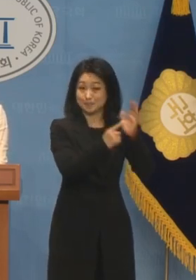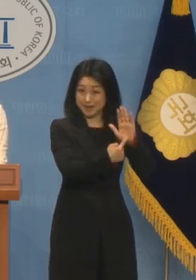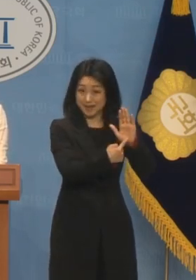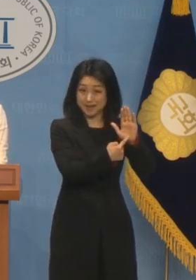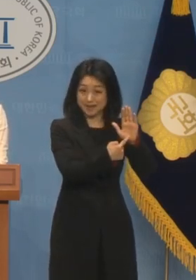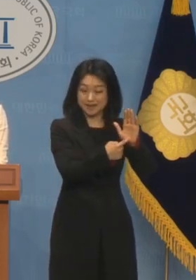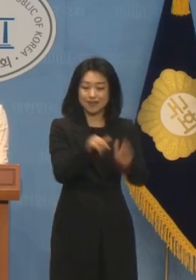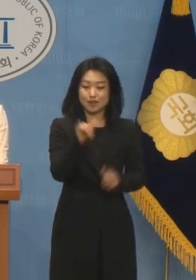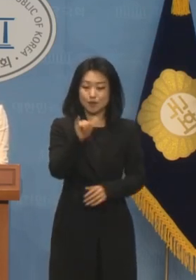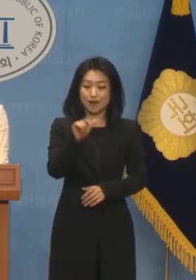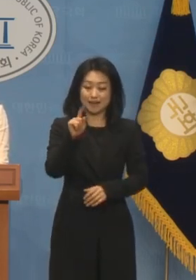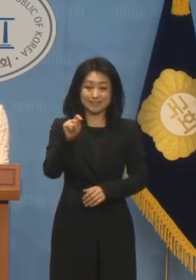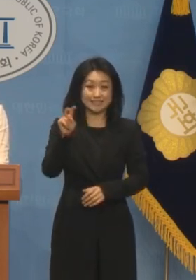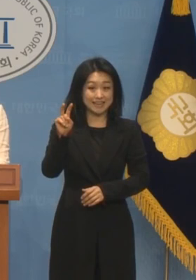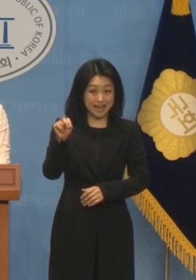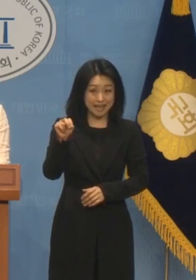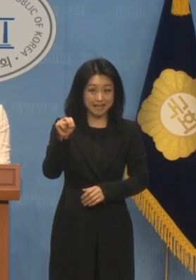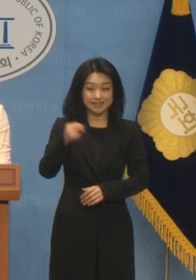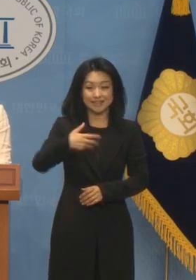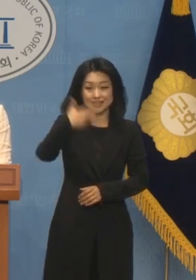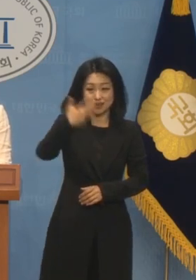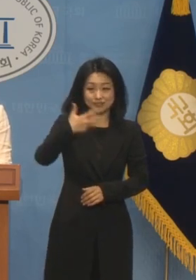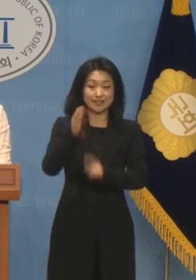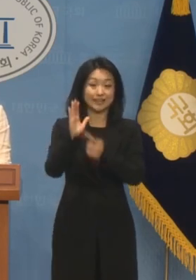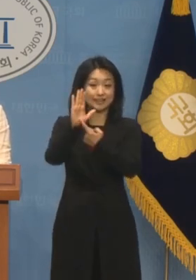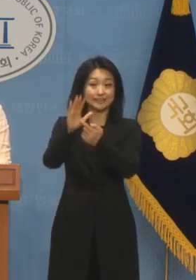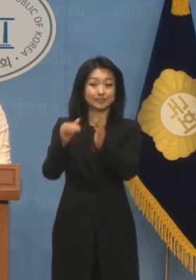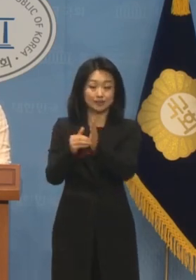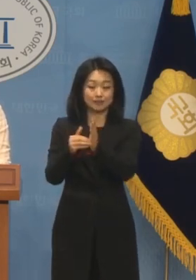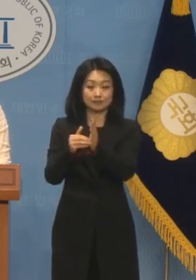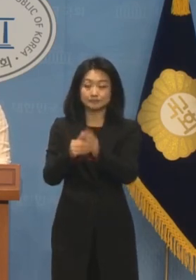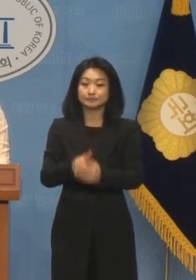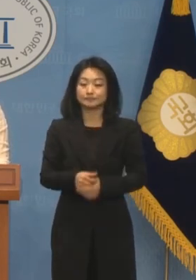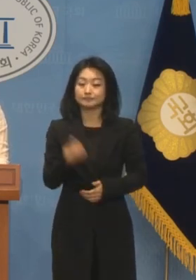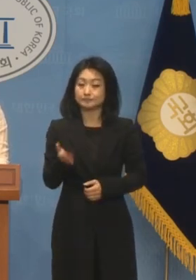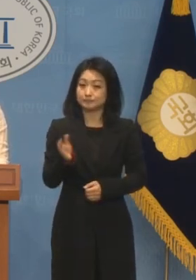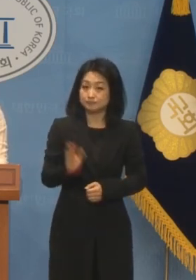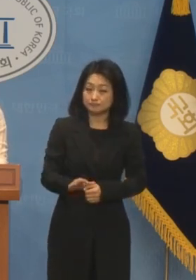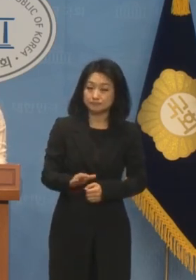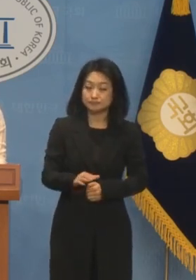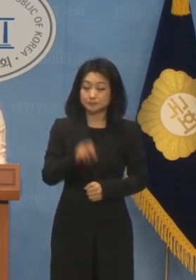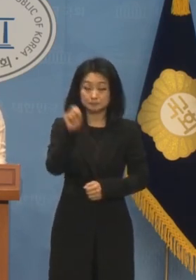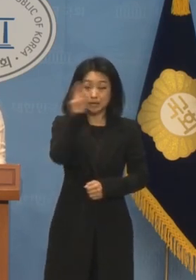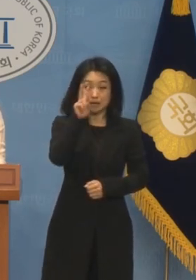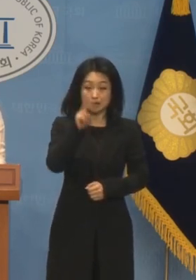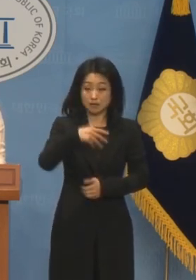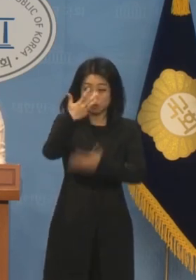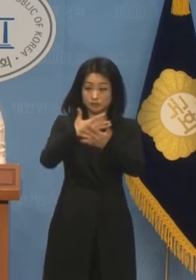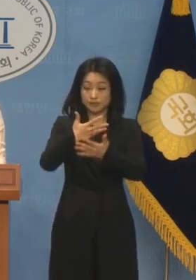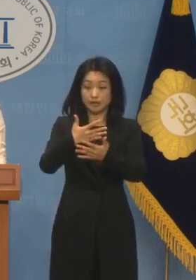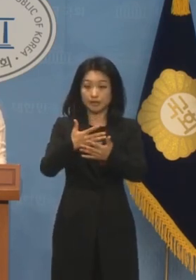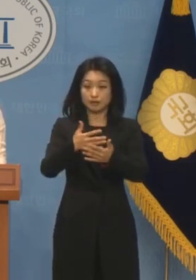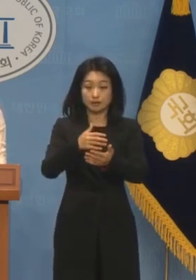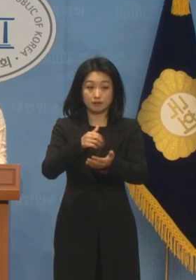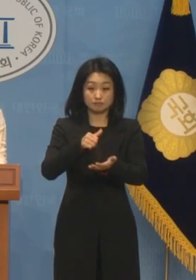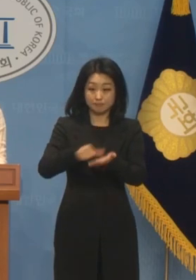장면이 YTN 돌발 영상으로 방송됐습니다. 그런데 갑자기 그 영상이